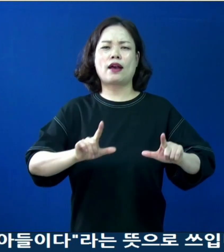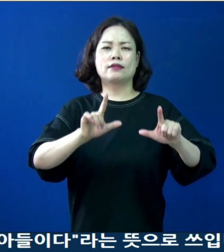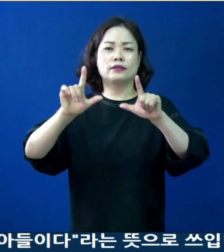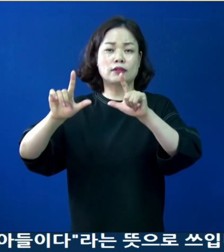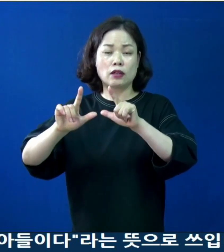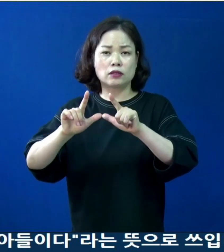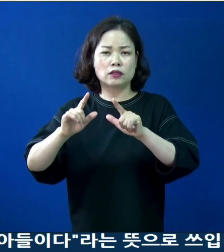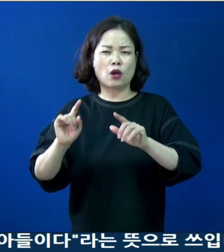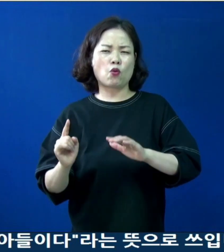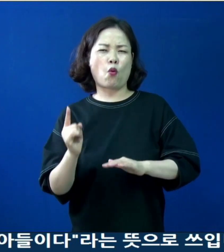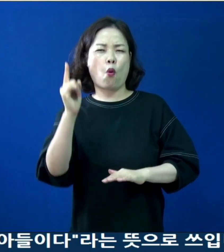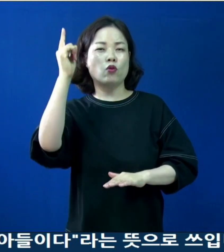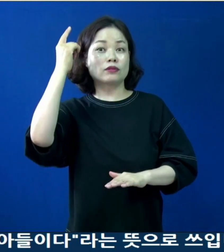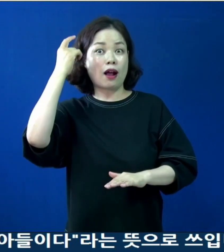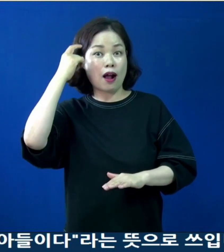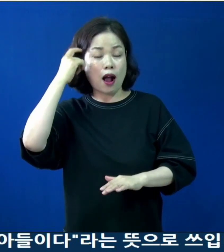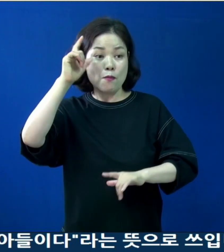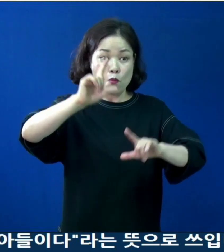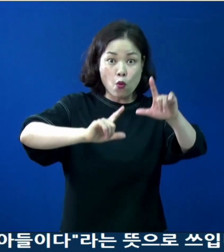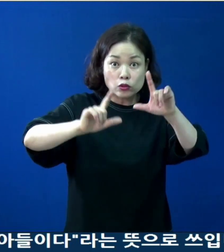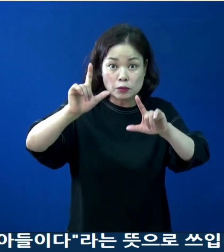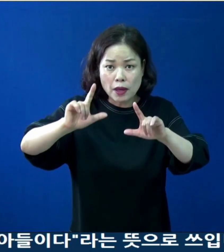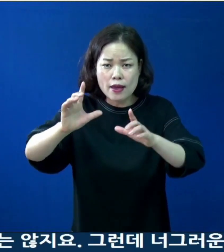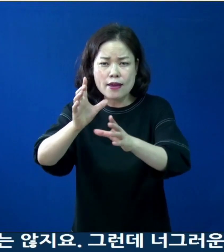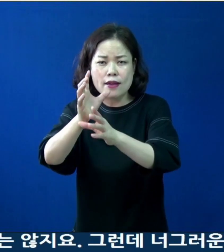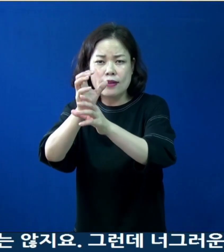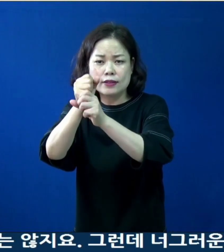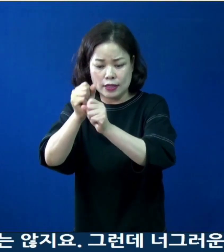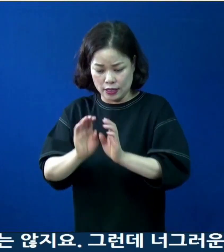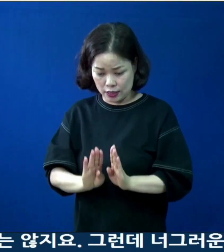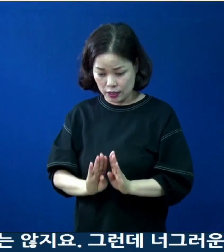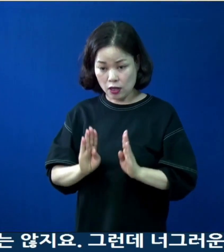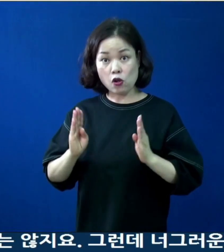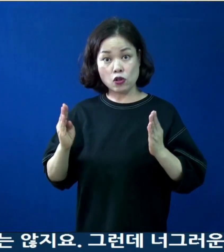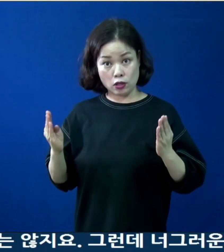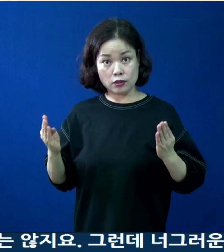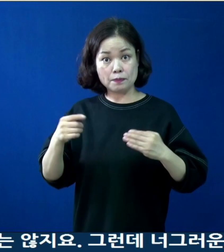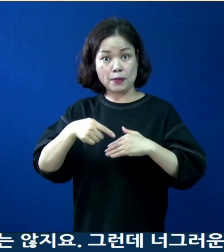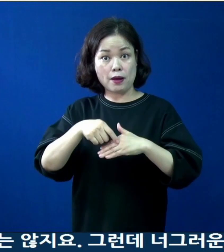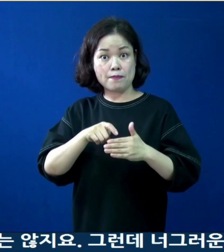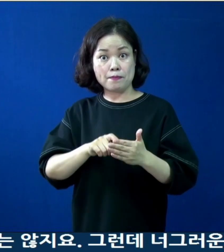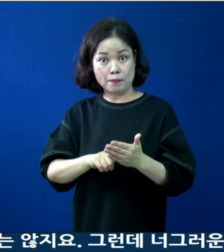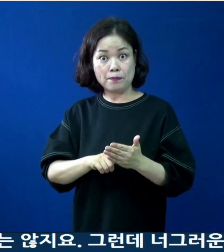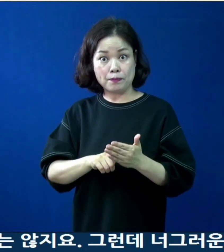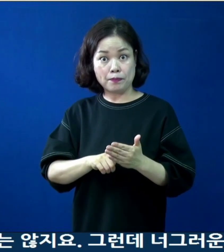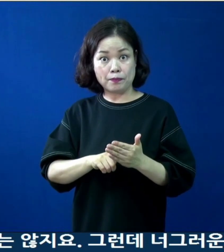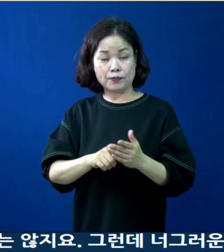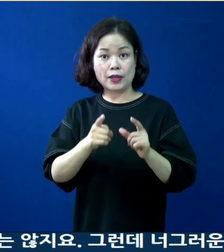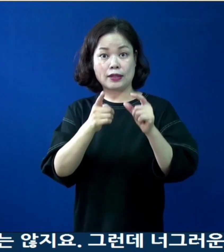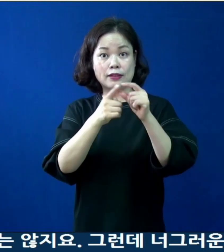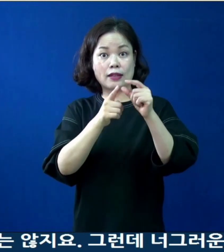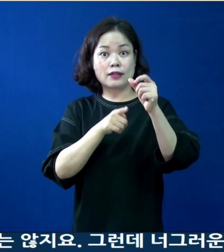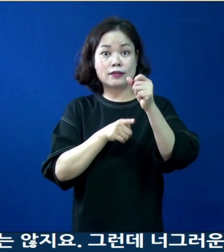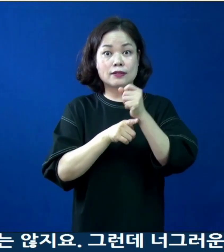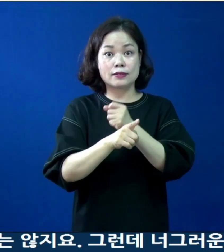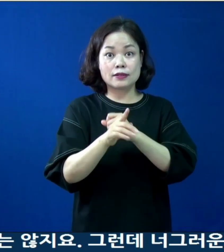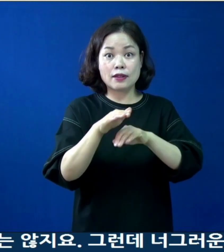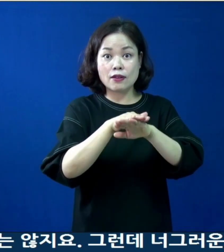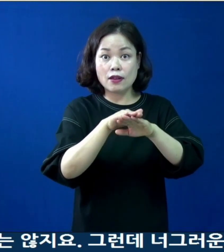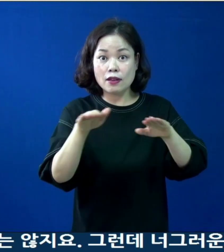이 고상한 모습이 나타나죠. 고상한 모습의 핵심은 열려있는 마음이다. 이렇게 이 단어의 뜻이 풀이가